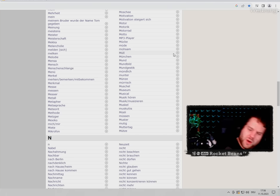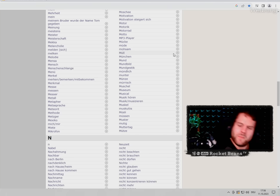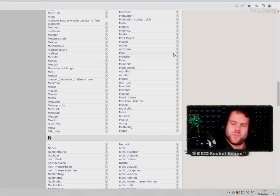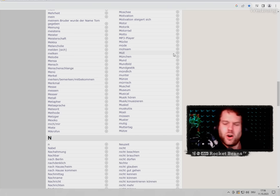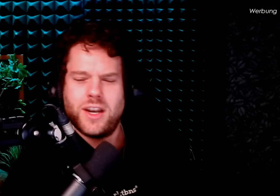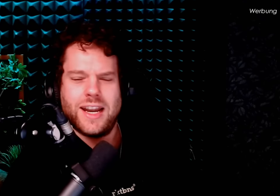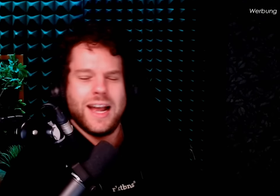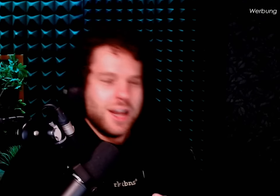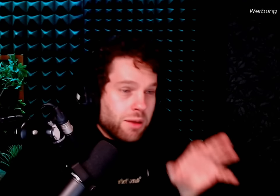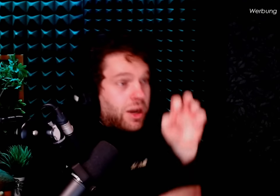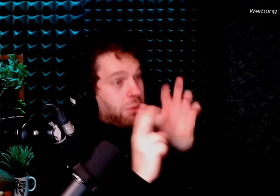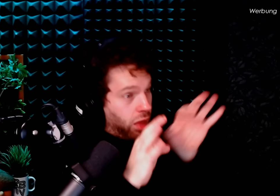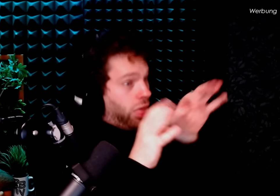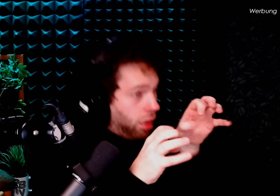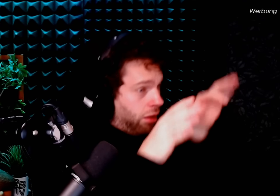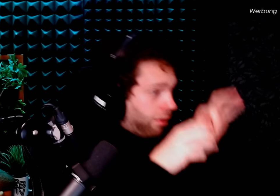Und dann machen wir...